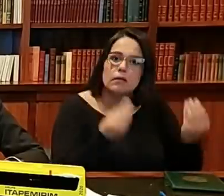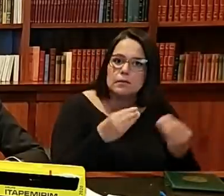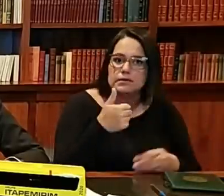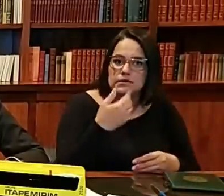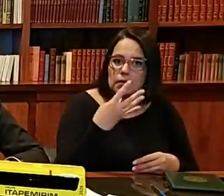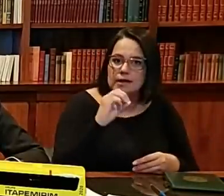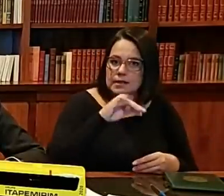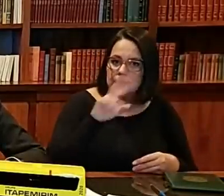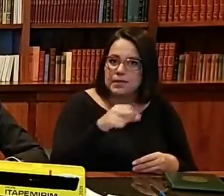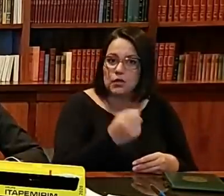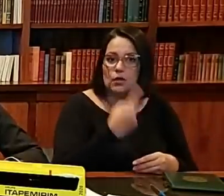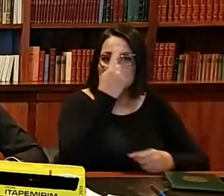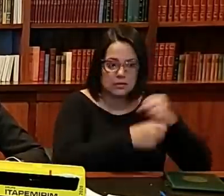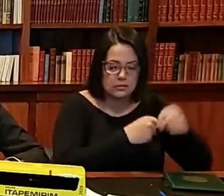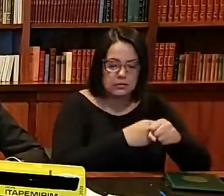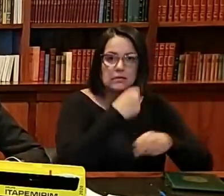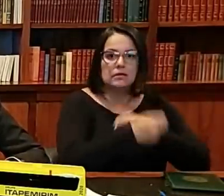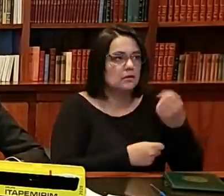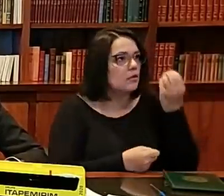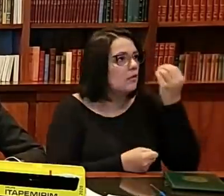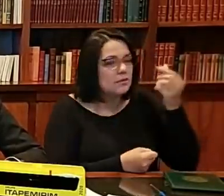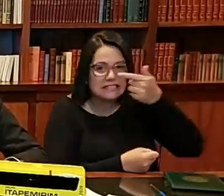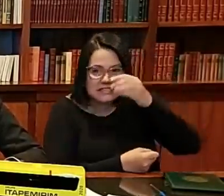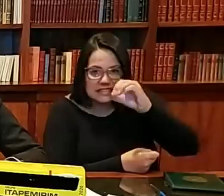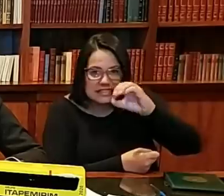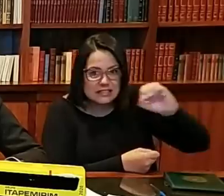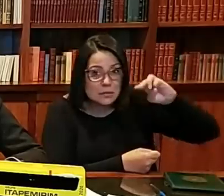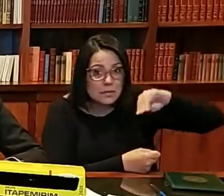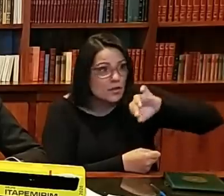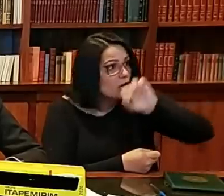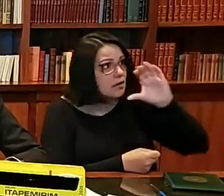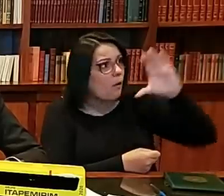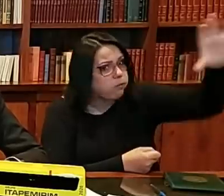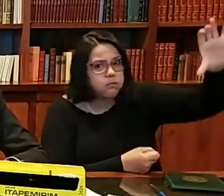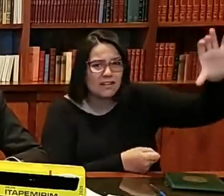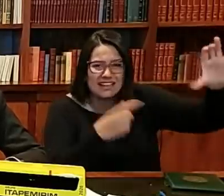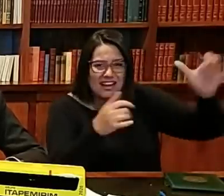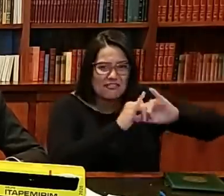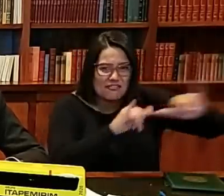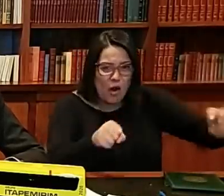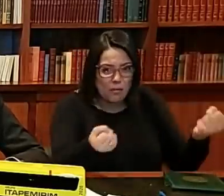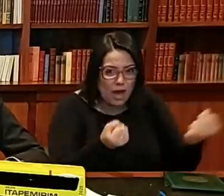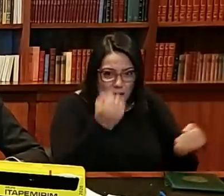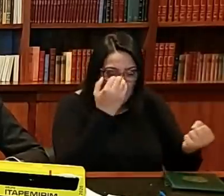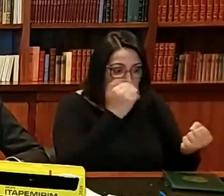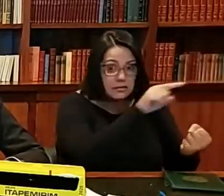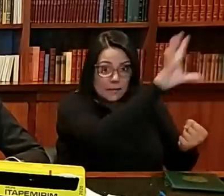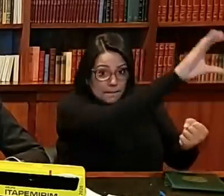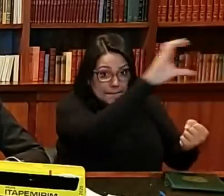Tá? Imagine o que nós faríamos ali, que era a região de Campinas. Então, a gente vai procurar a Petrobras, ver se é possível,